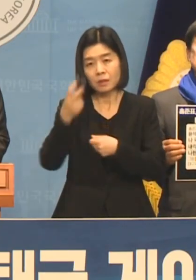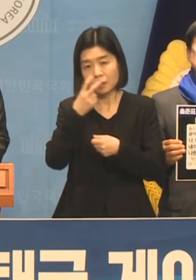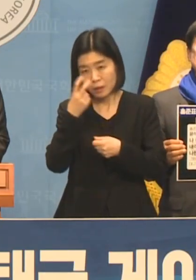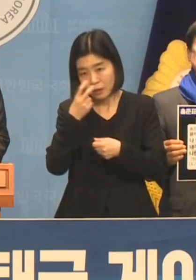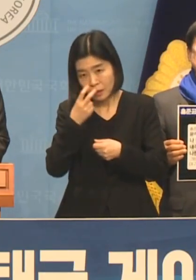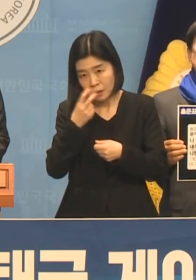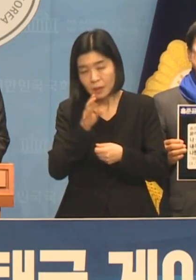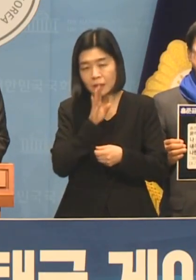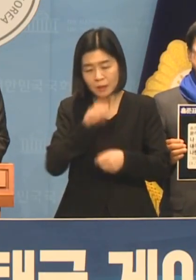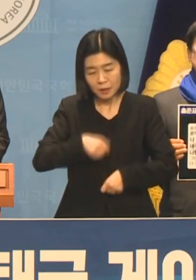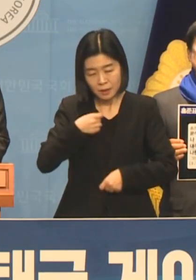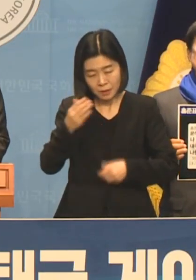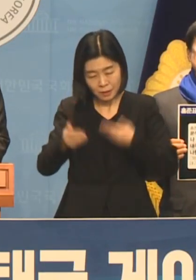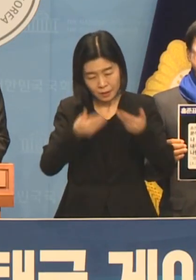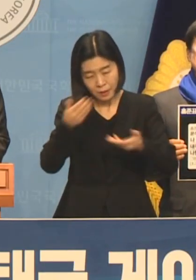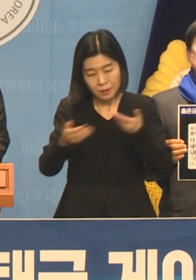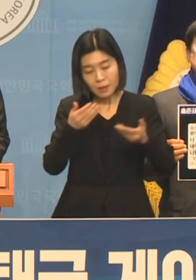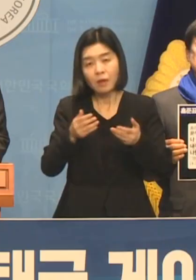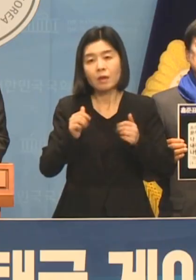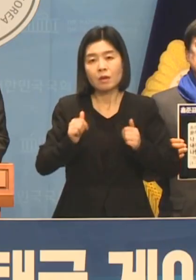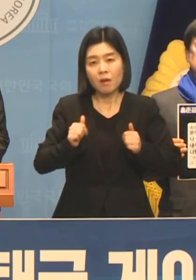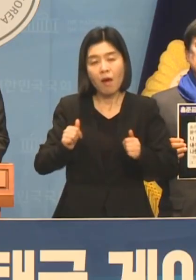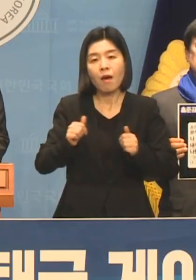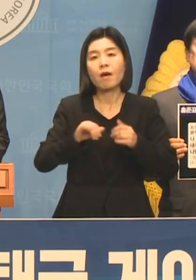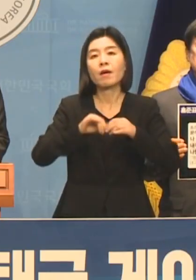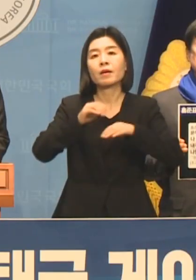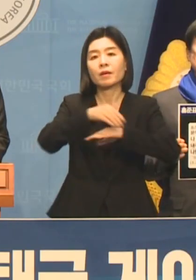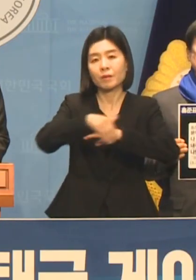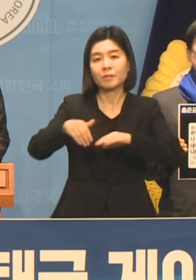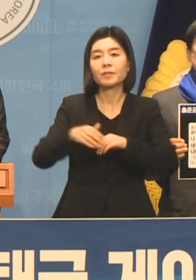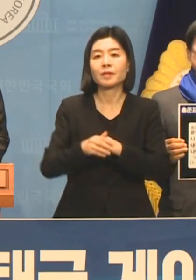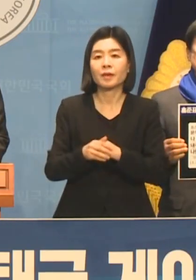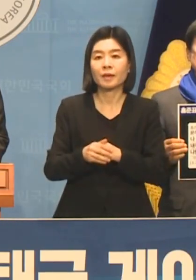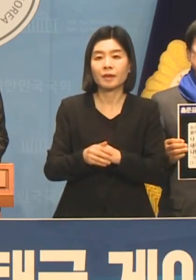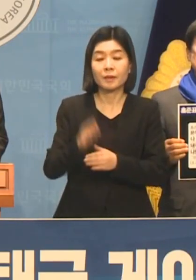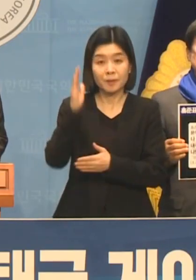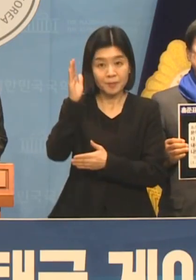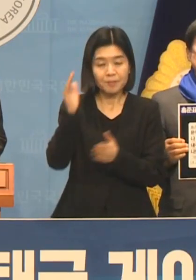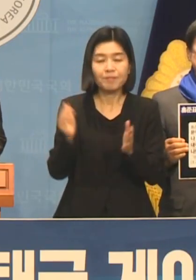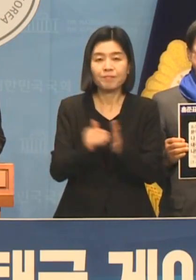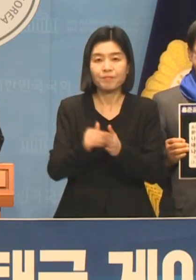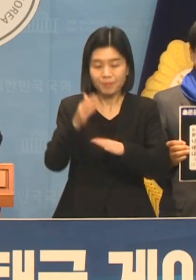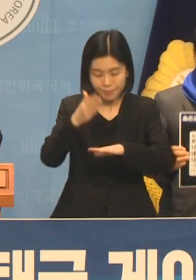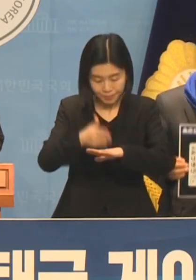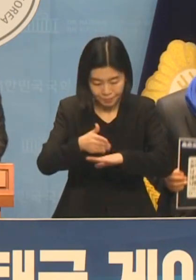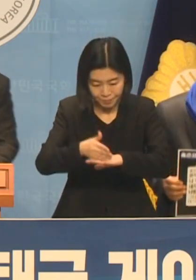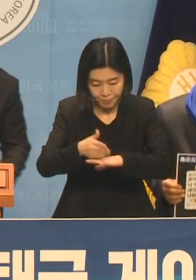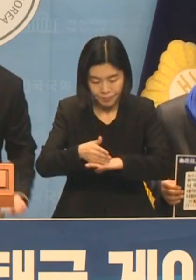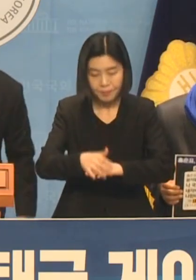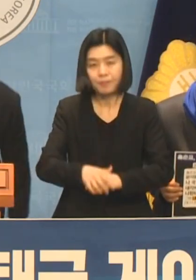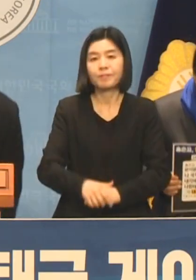진상을 조사하는 데 노력을 기하도록 하겠습니다. 이상으로 긴급 기자회견 마치도록 하겠습니다. 감사합니다.